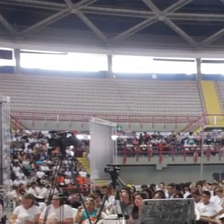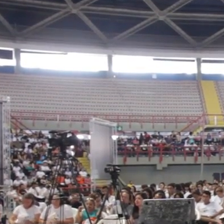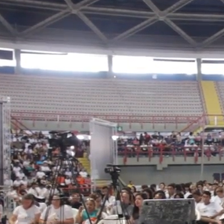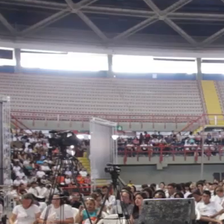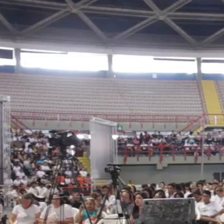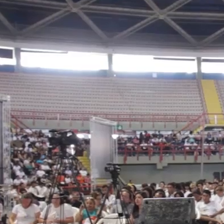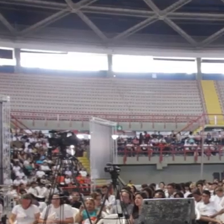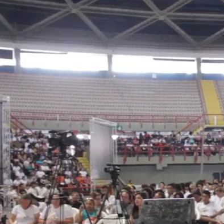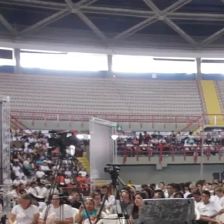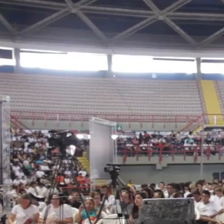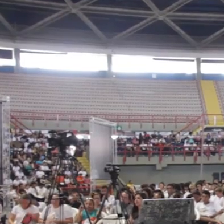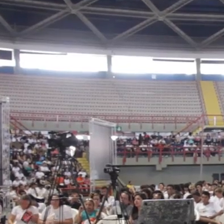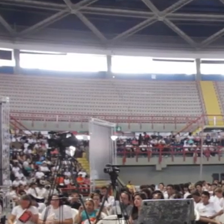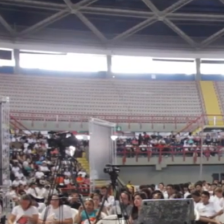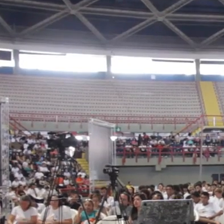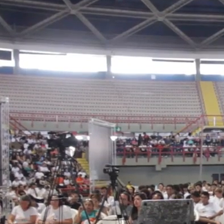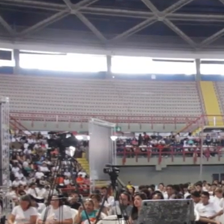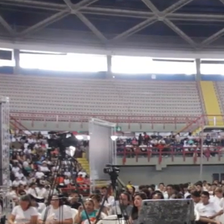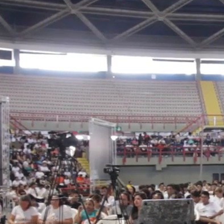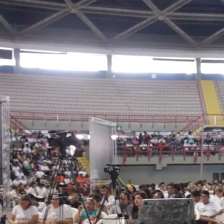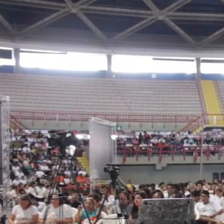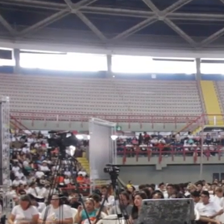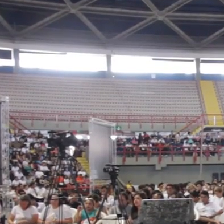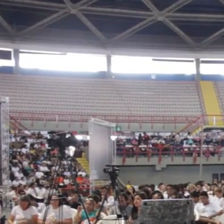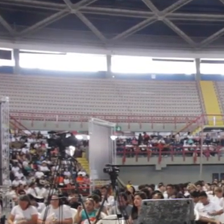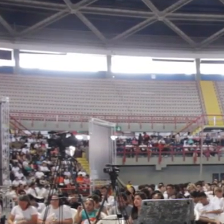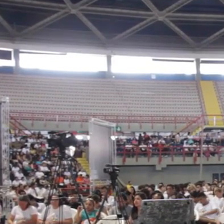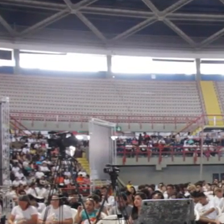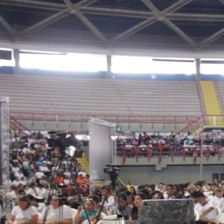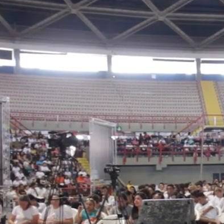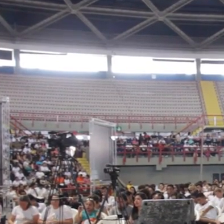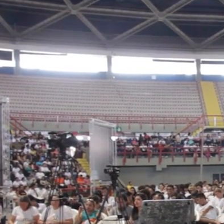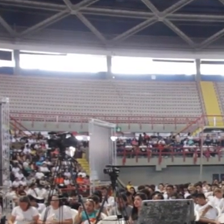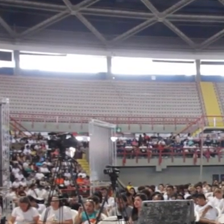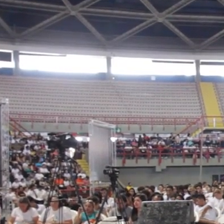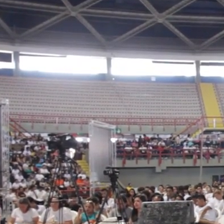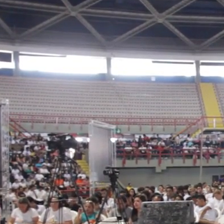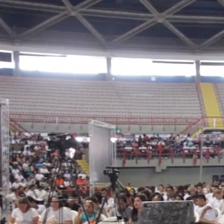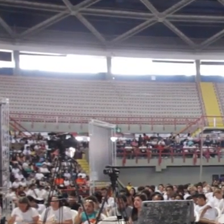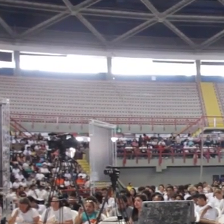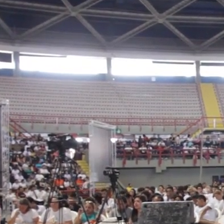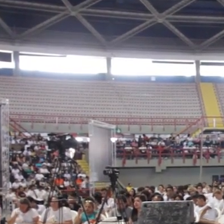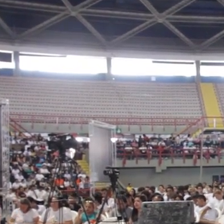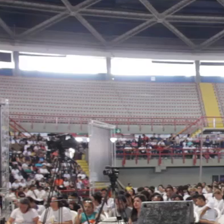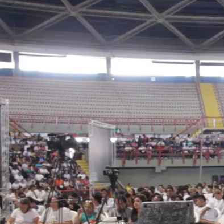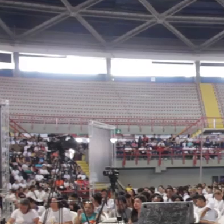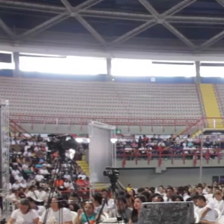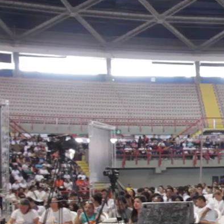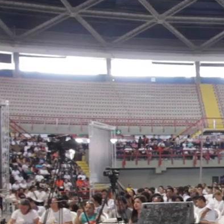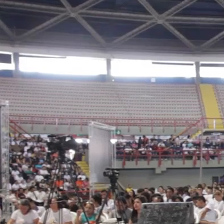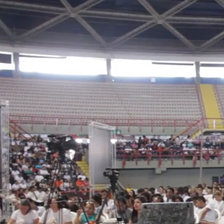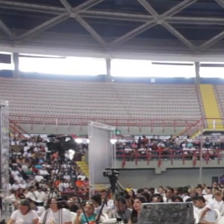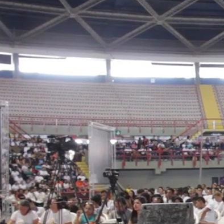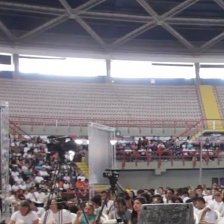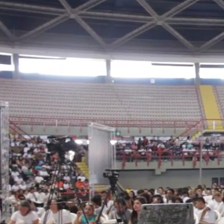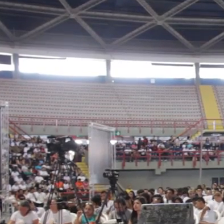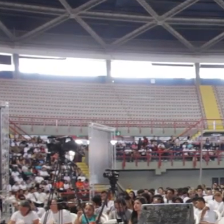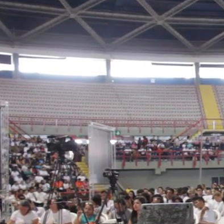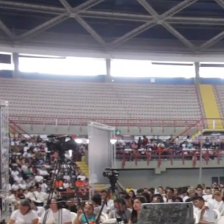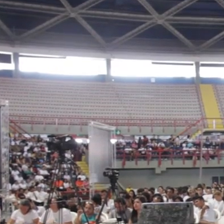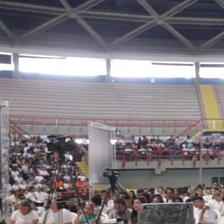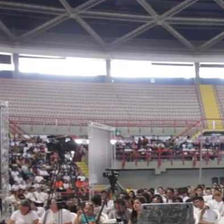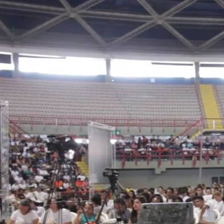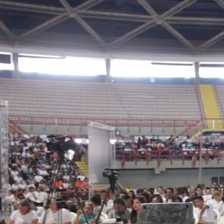agente interventivo. O agente interventivo ou é o governo, ou é a família, ou é a escola, ou é